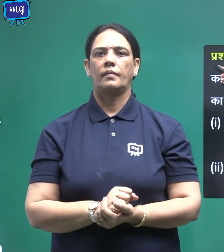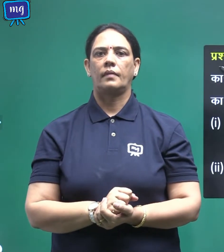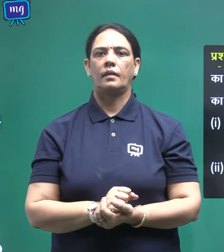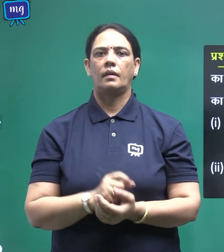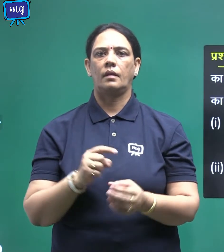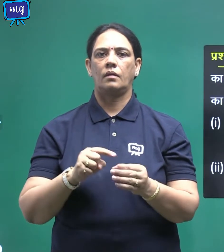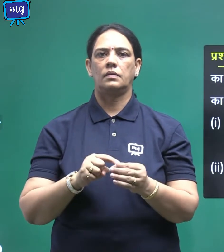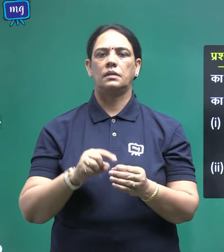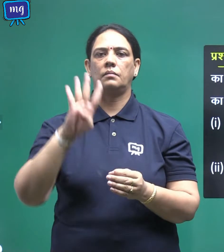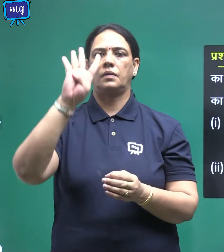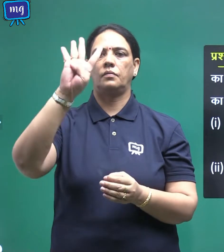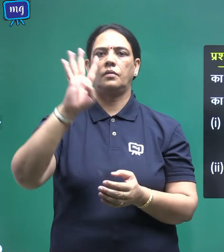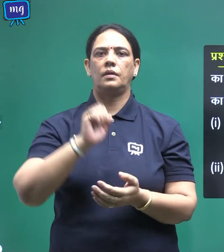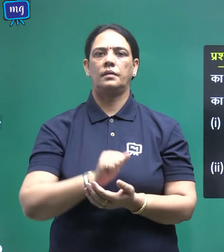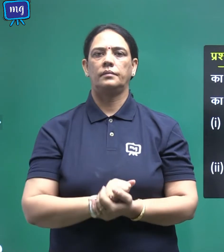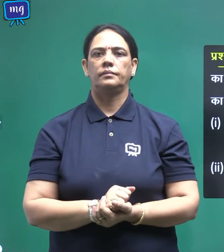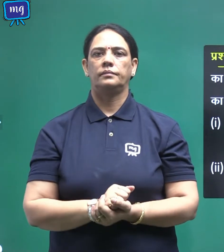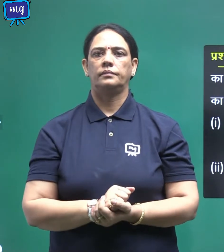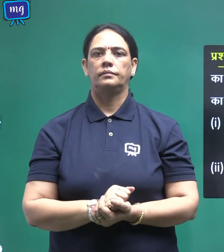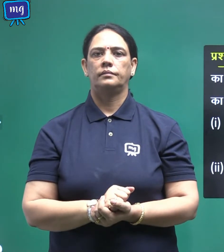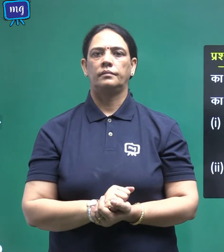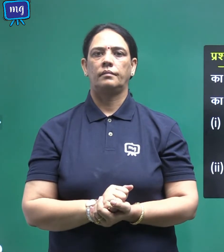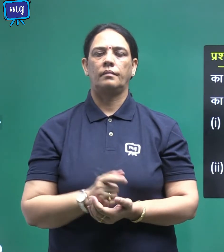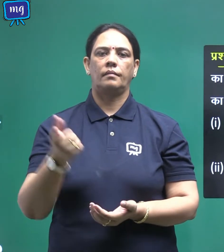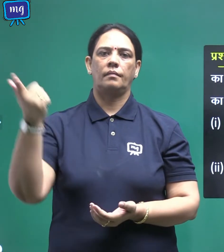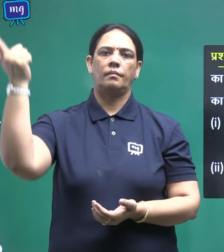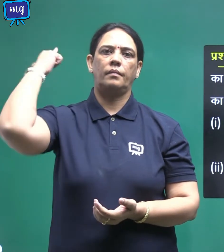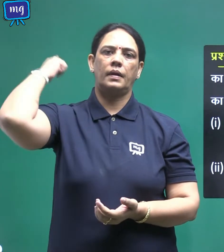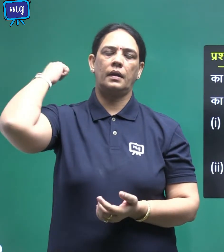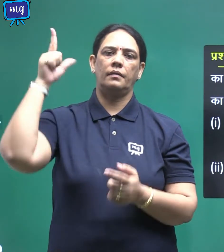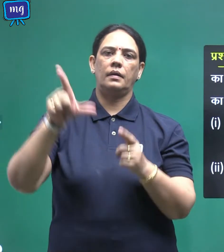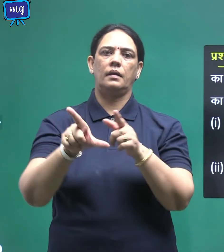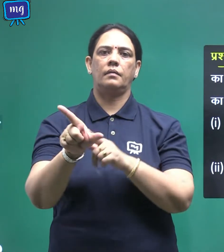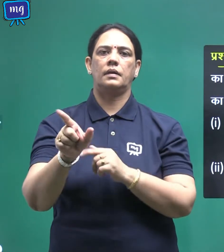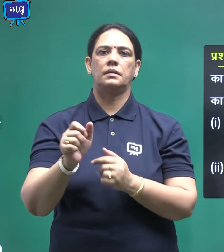प्रश्न नंबर 4, पिछले वर्ष